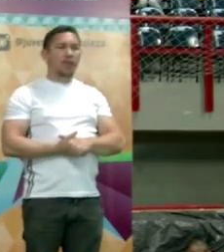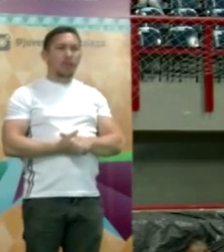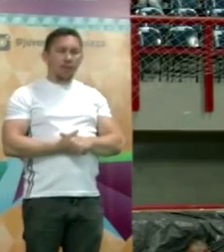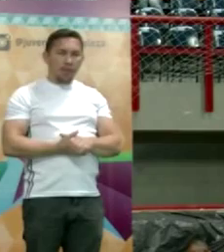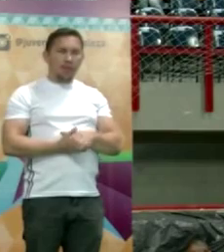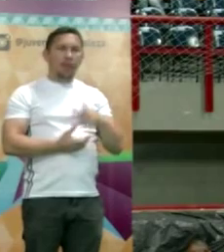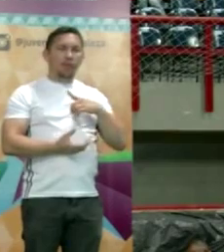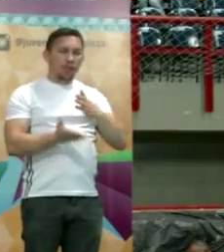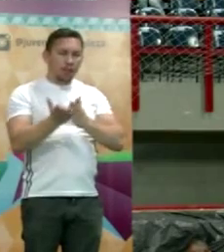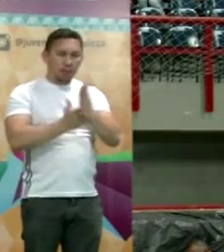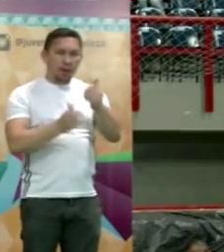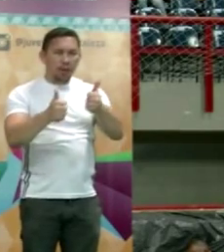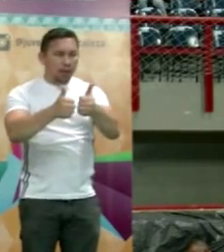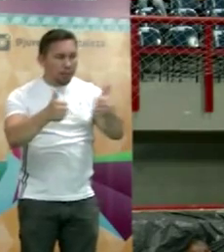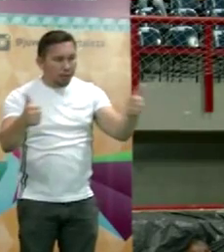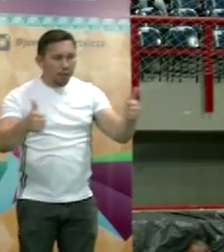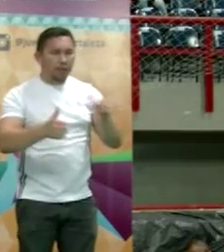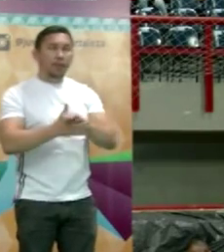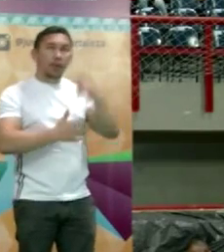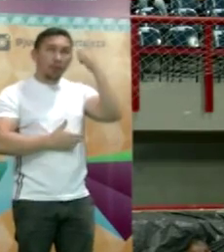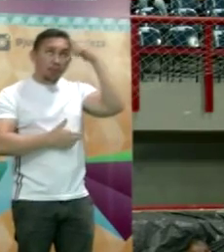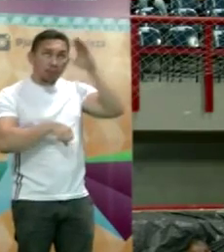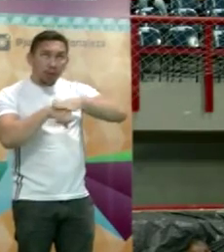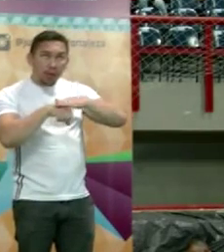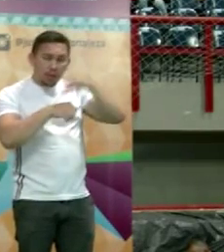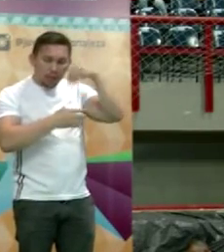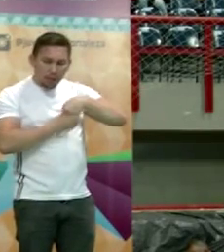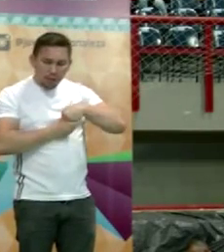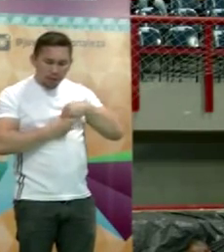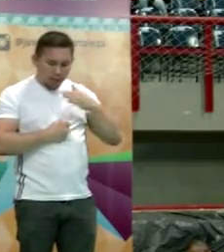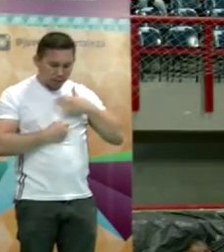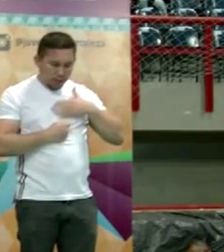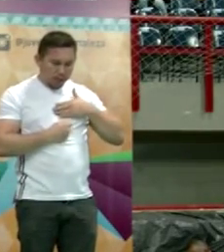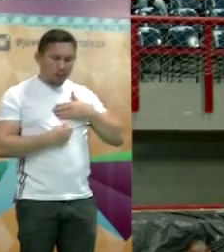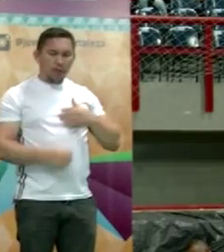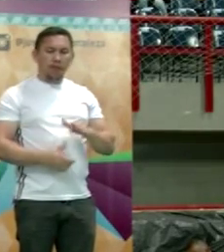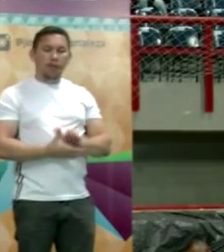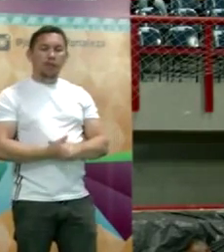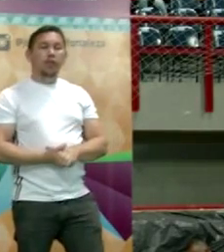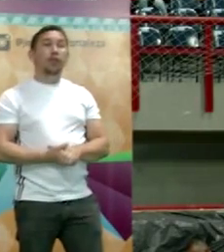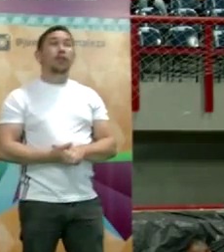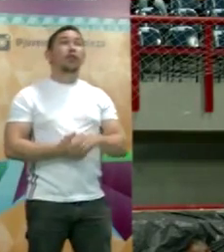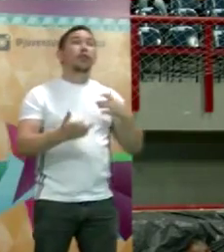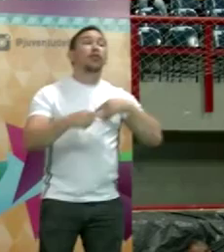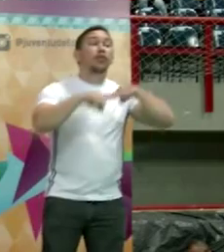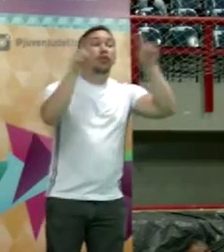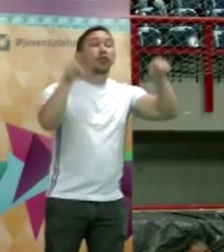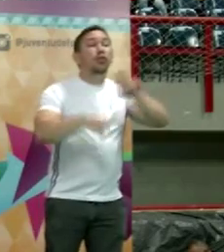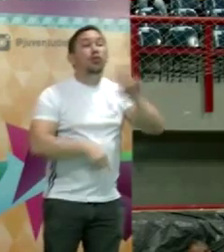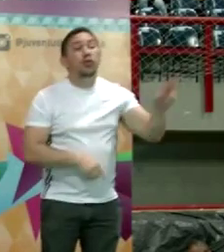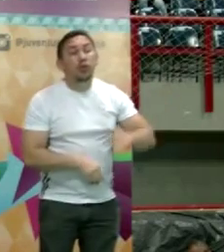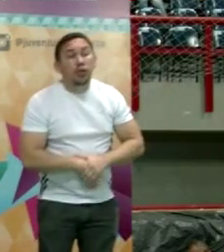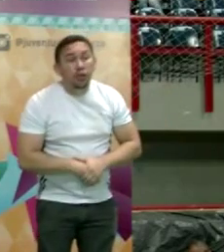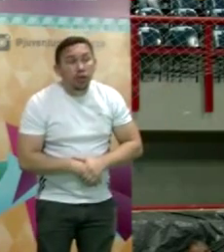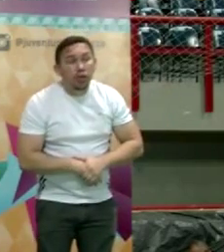Você passando tá bom, vamos lá. Pense em você, viu? Pense em você, vamos lá. O nome do